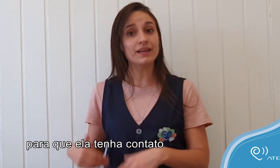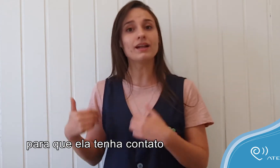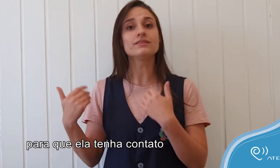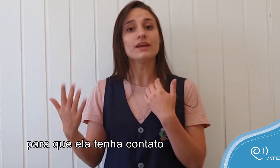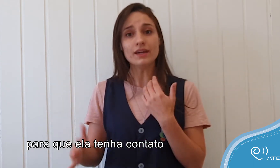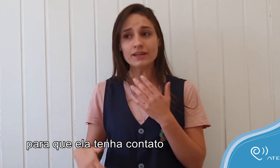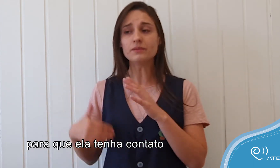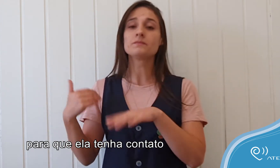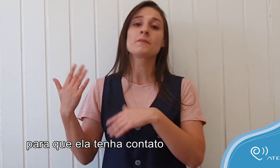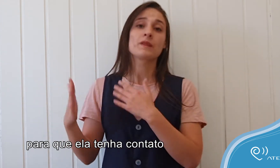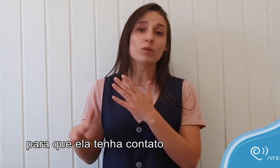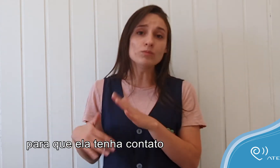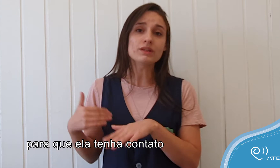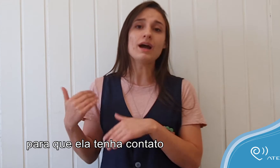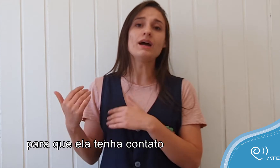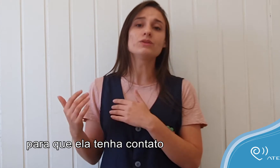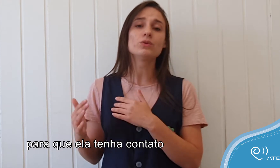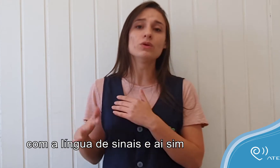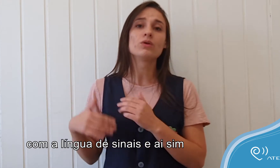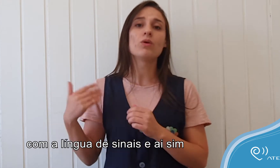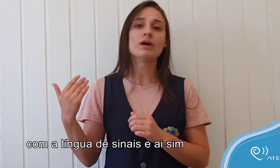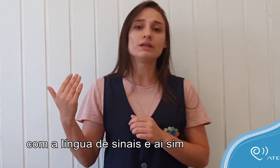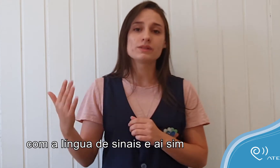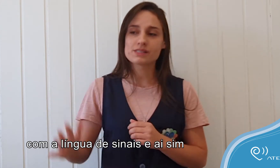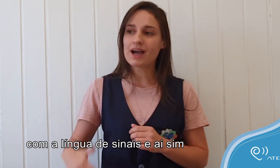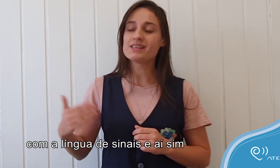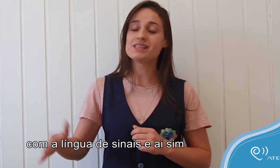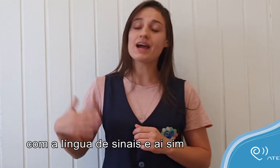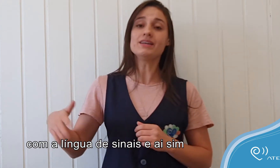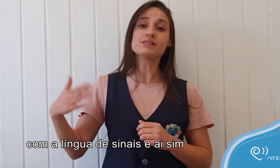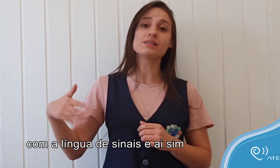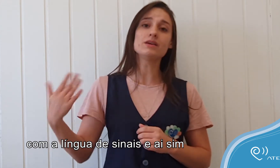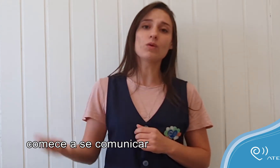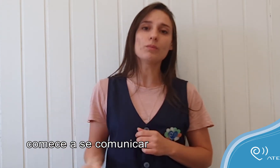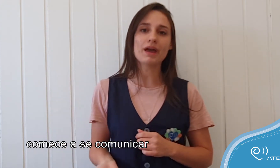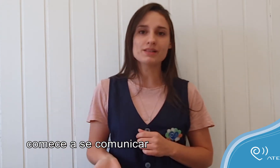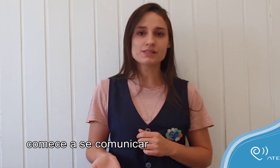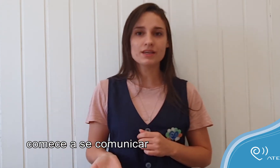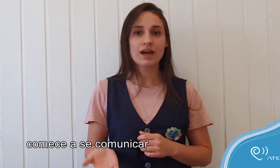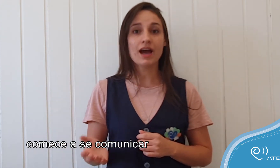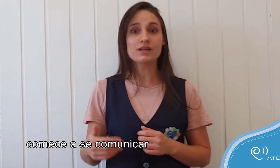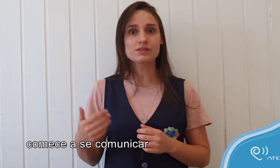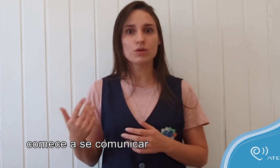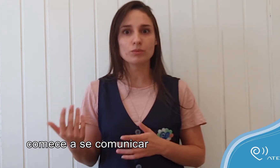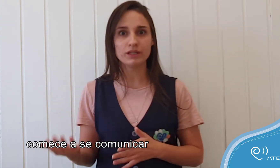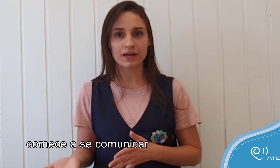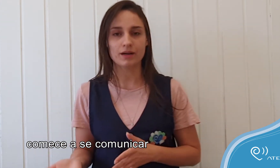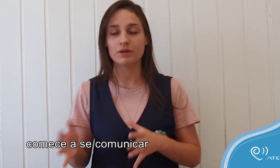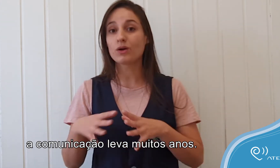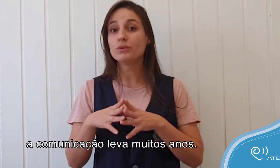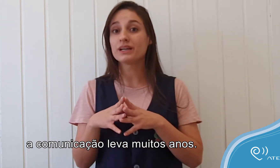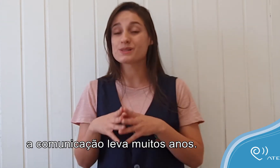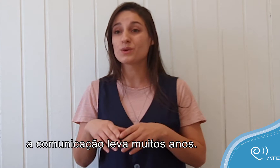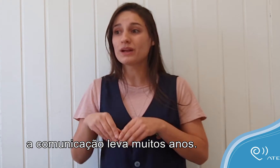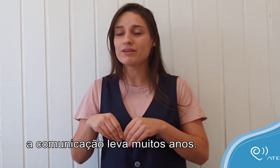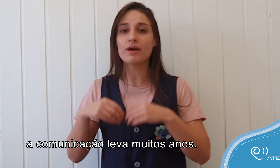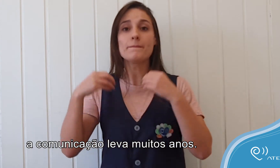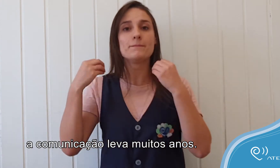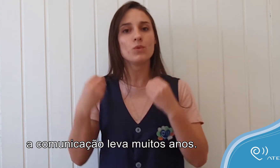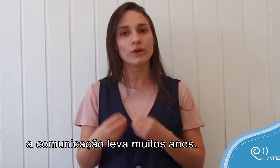ela tenha contato com a língua de sinais e aí sim comece a se comunicar. A comunicação leva